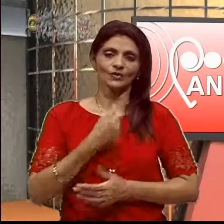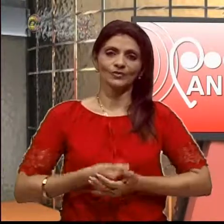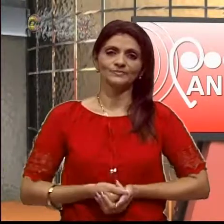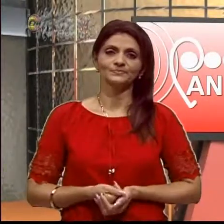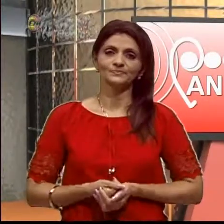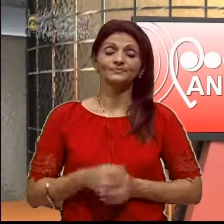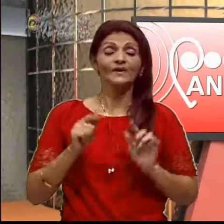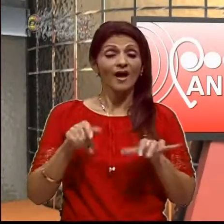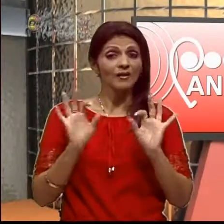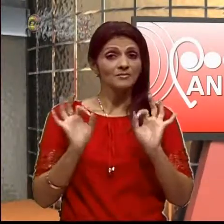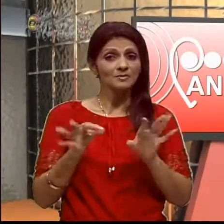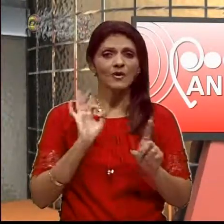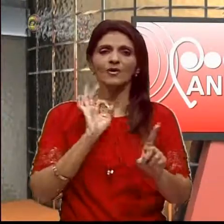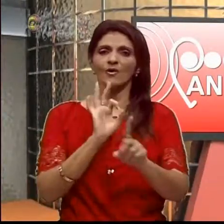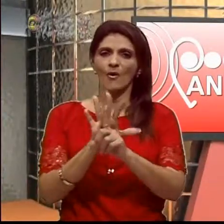inmediato comenzamos.